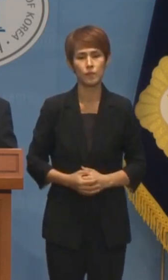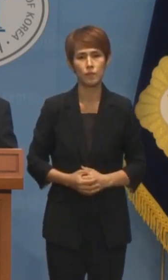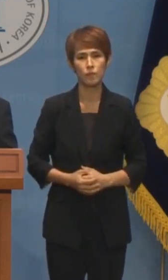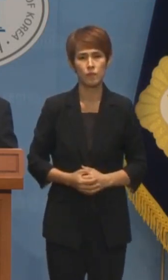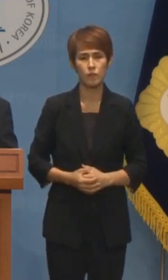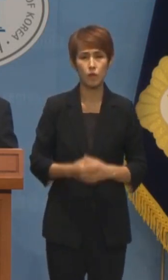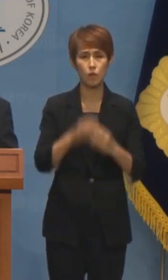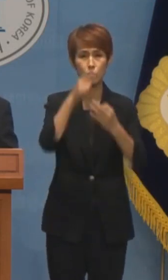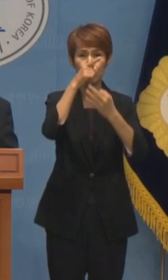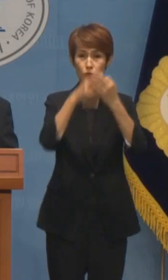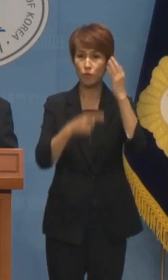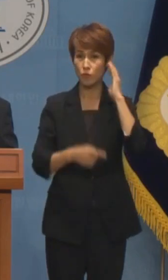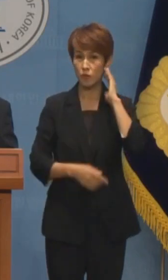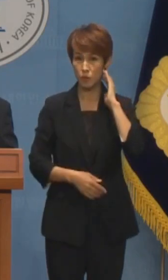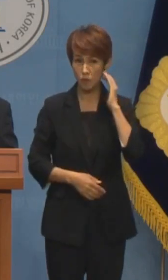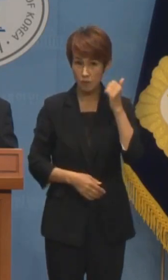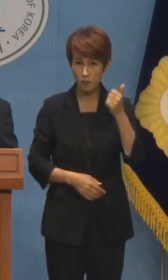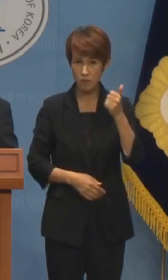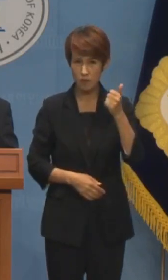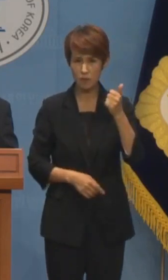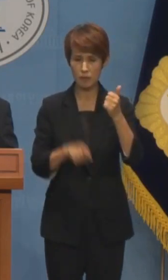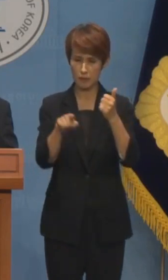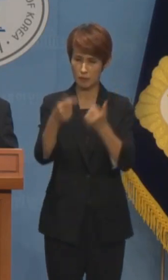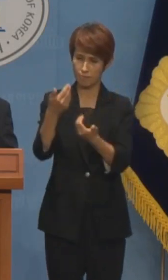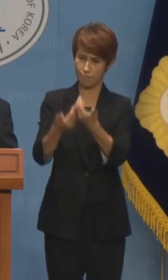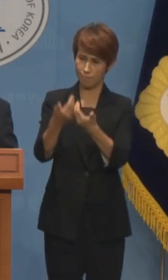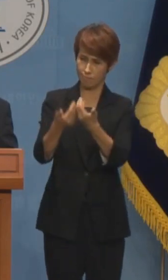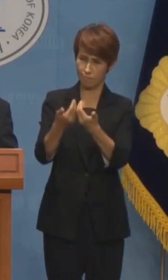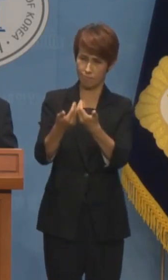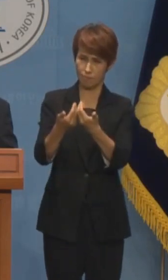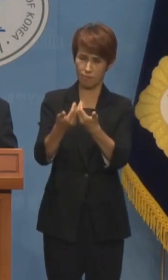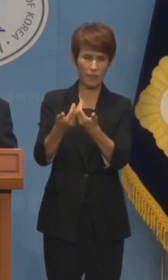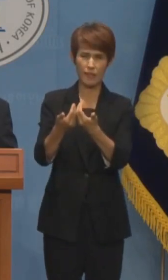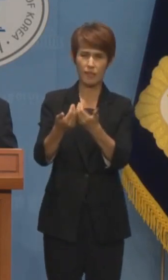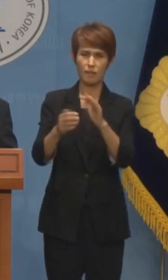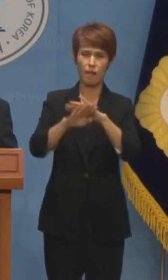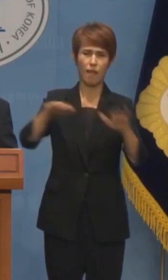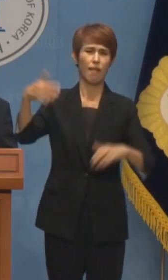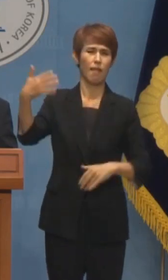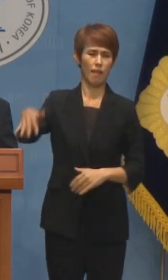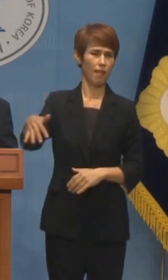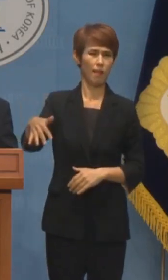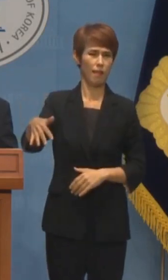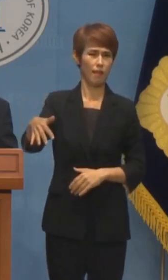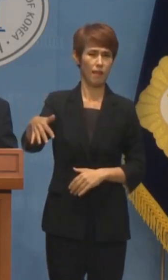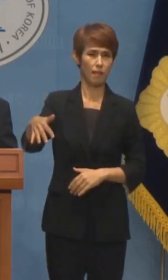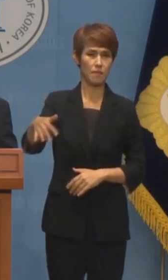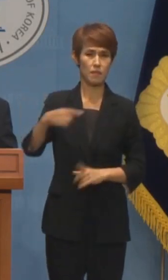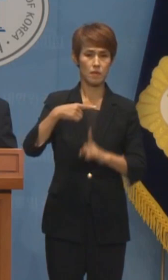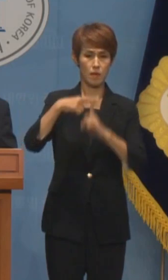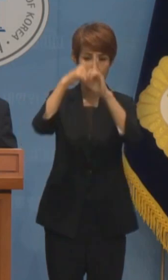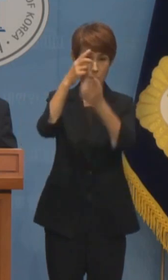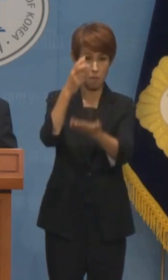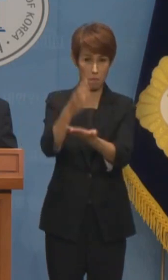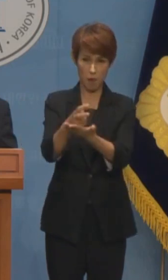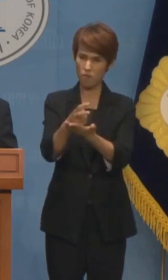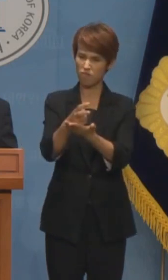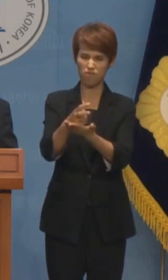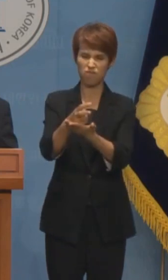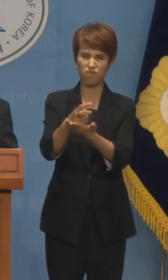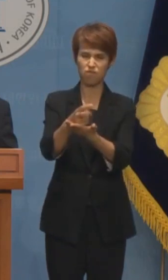윤석열 대통령은 직역간 갈등이 해소되지 않았다는 이유로 간호법에 대해